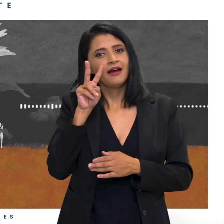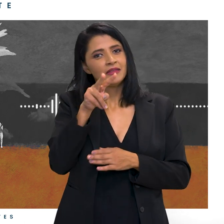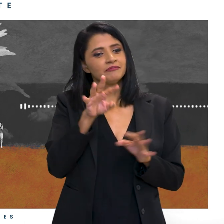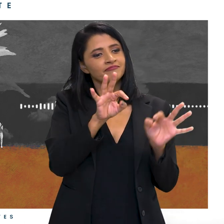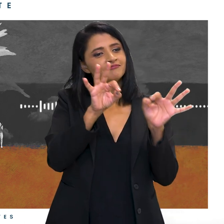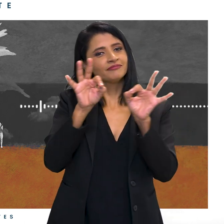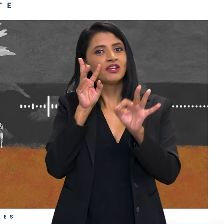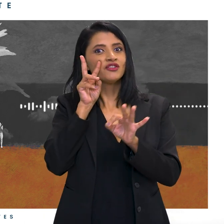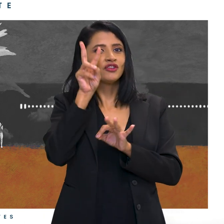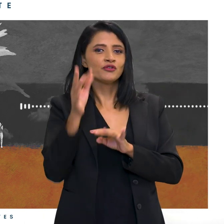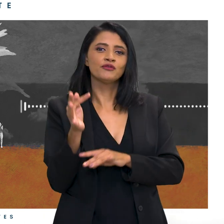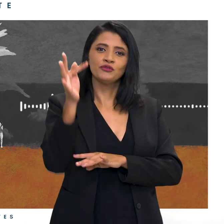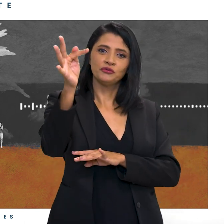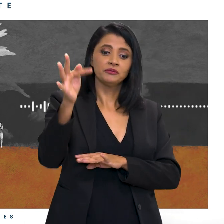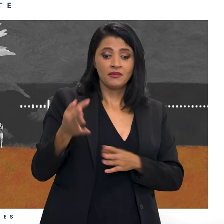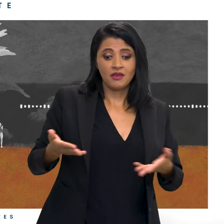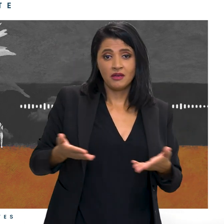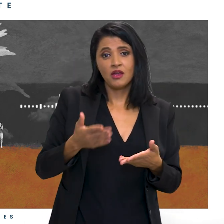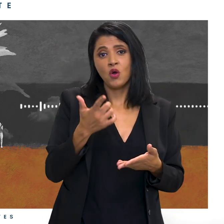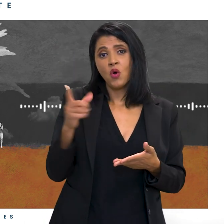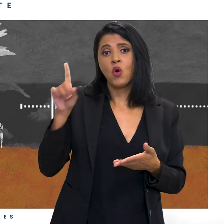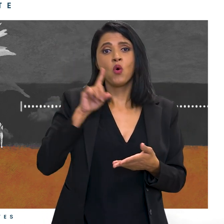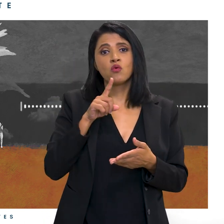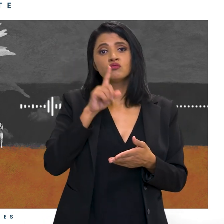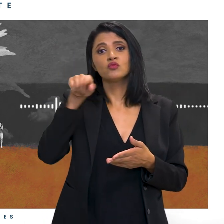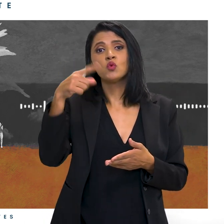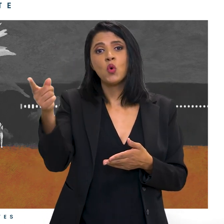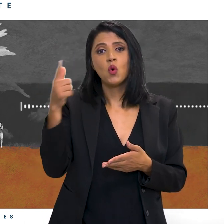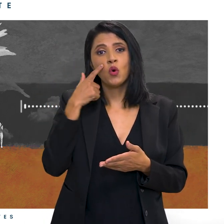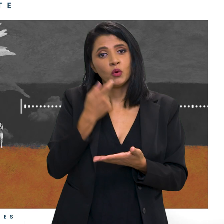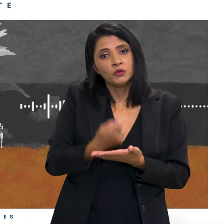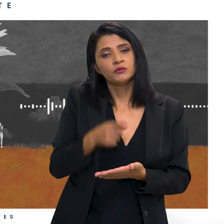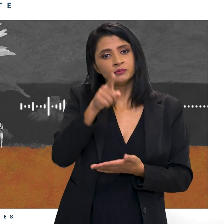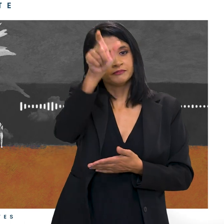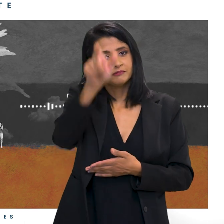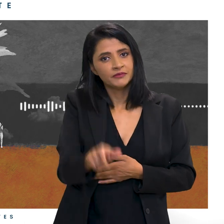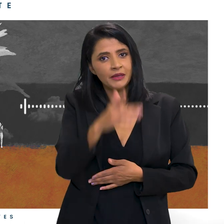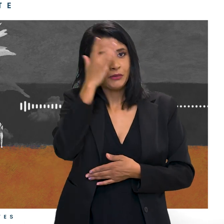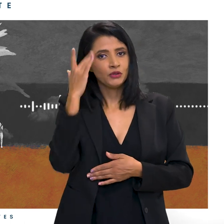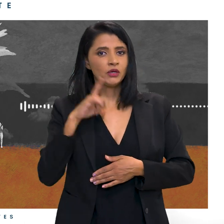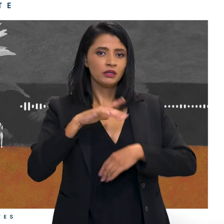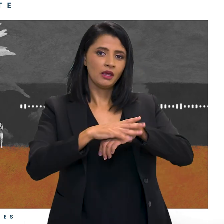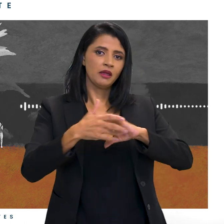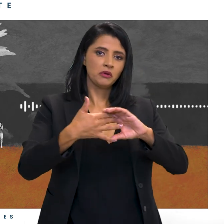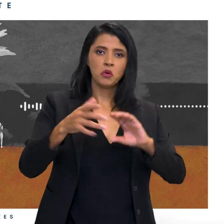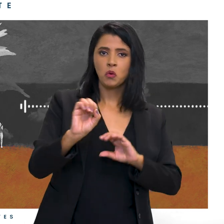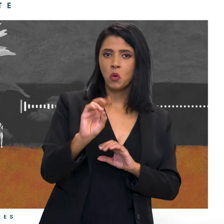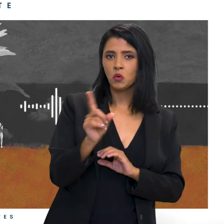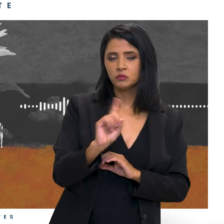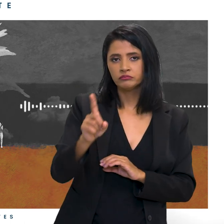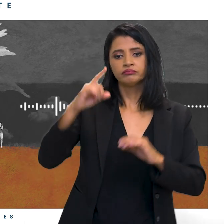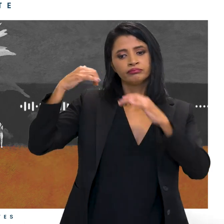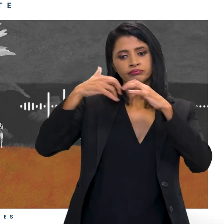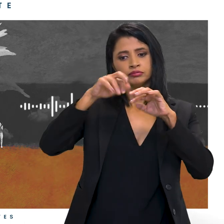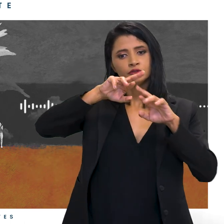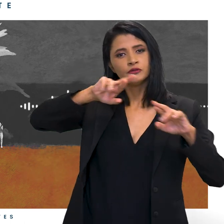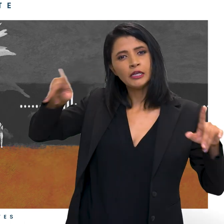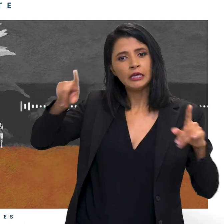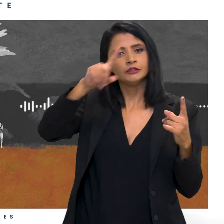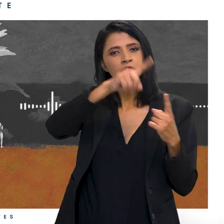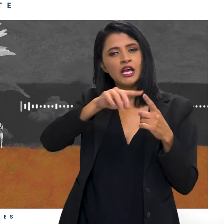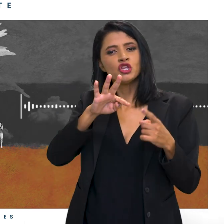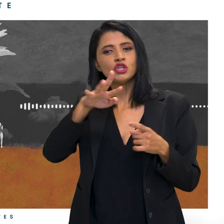olhar com a gente por Horizonte, seja nesta ou nas outras temporadas. Seja você uma pessoa com doença rara ou não,